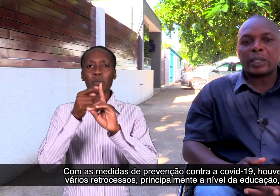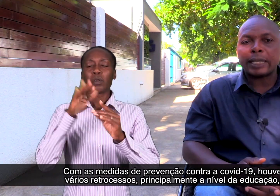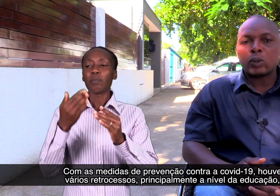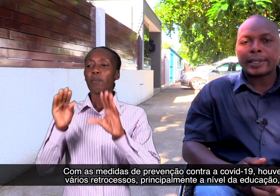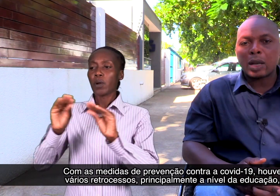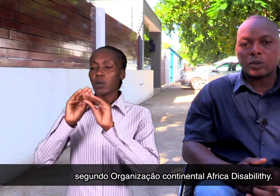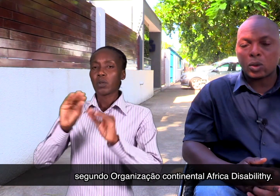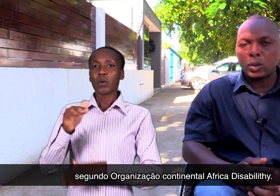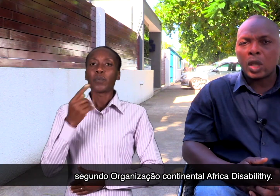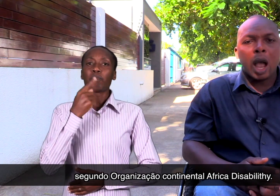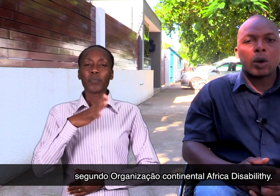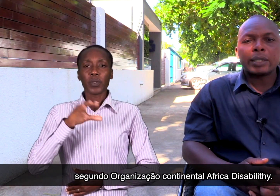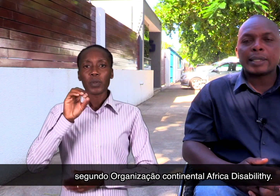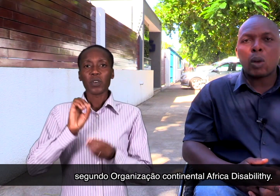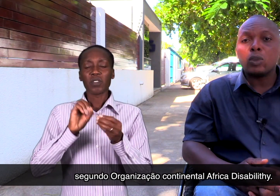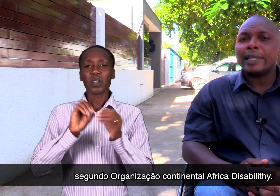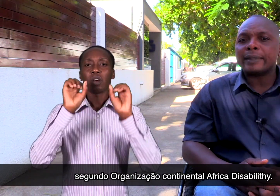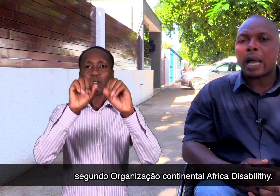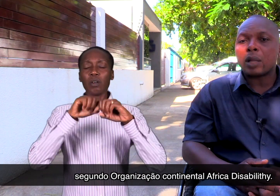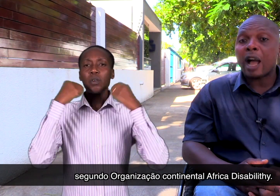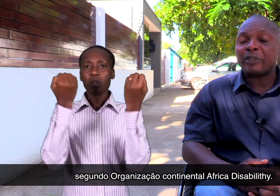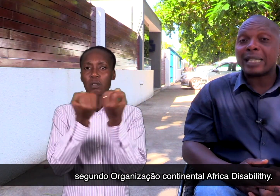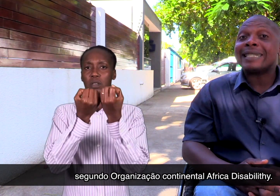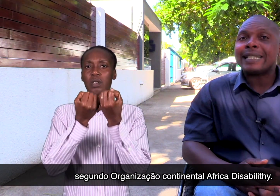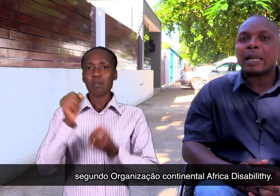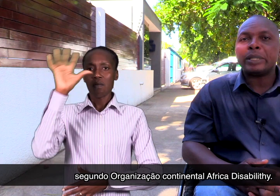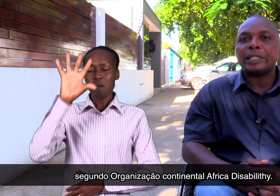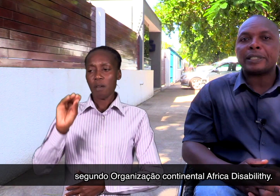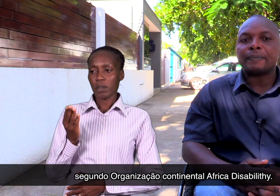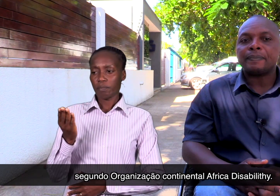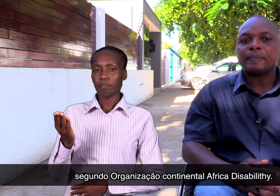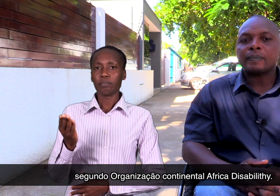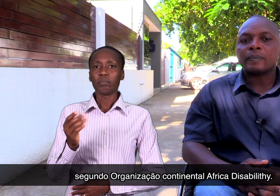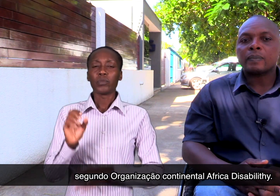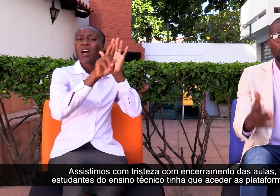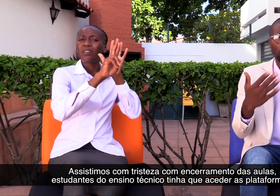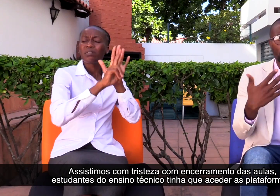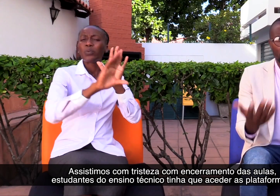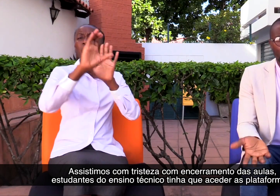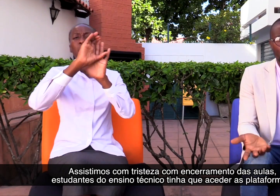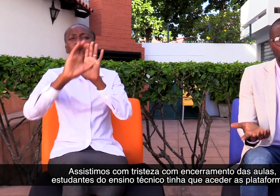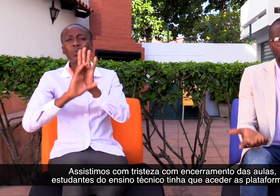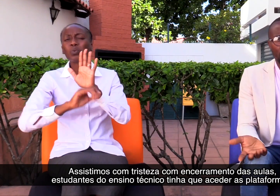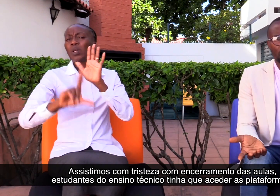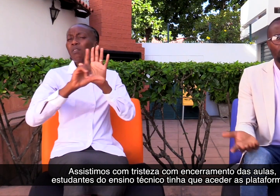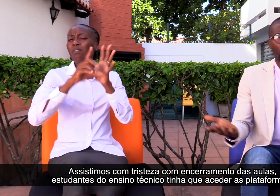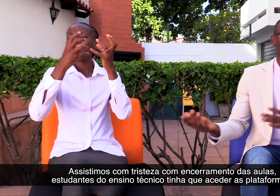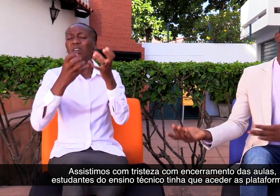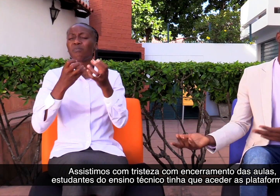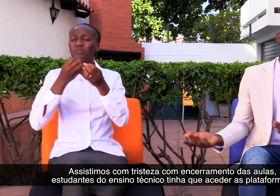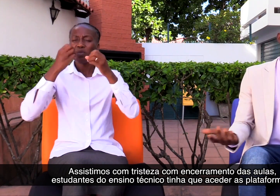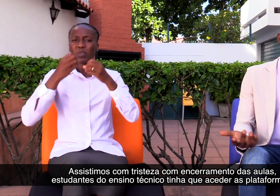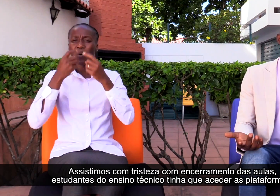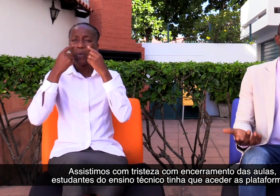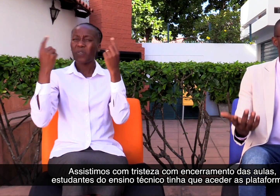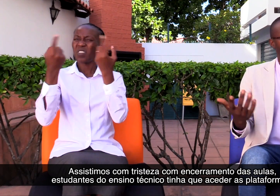a nível da educação, segundo a Organização Continental Africa Disability. Nós assistimos com tristeza o